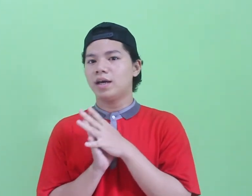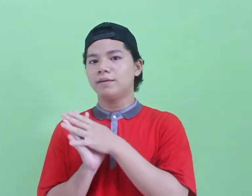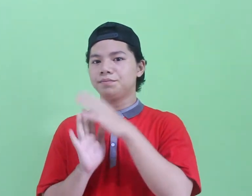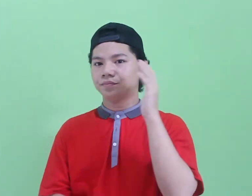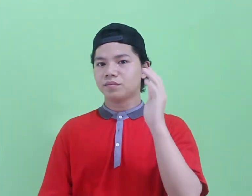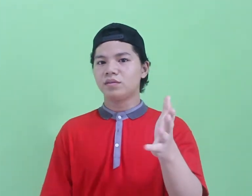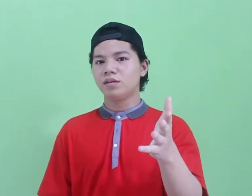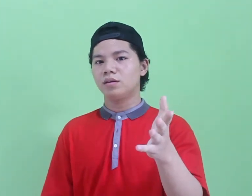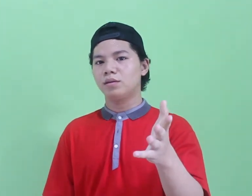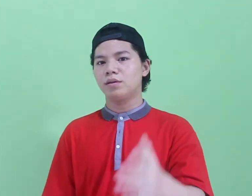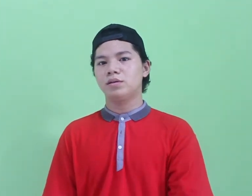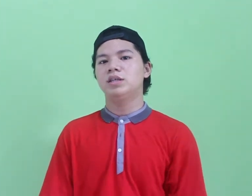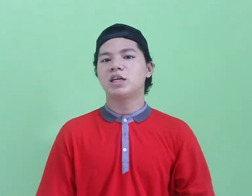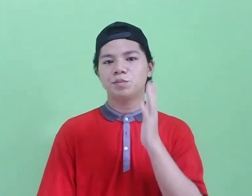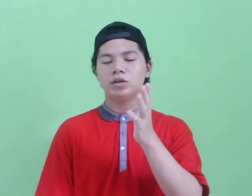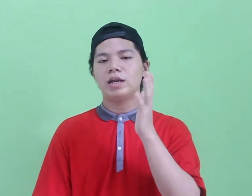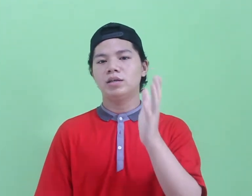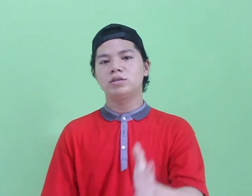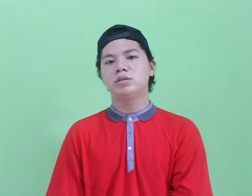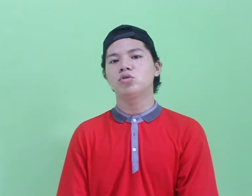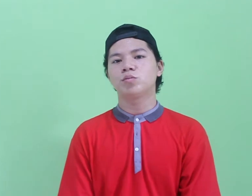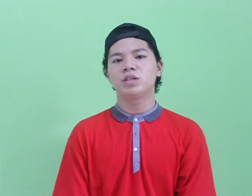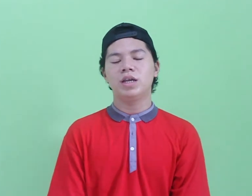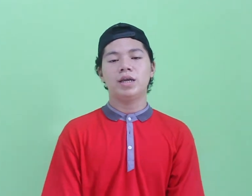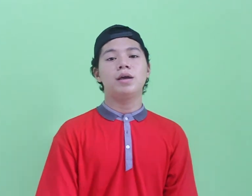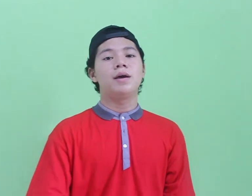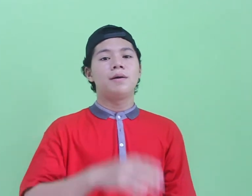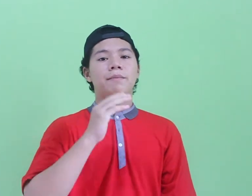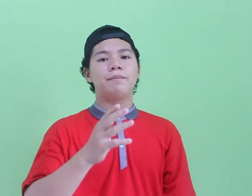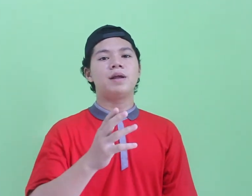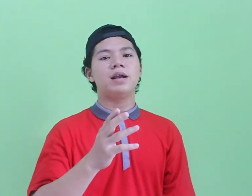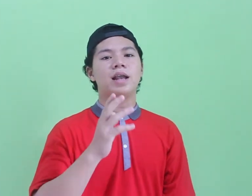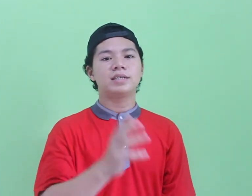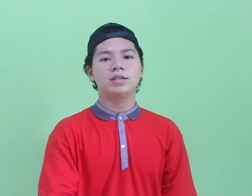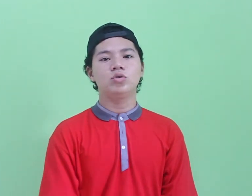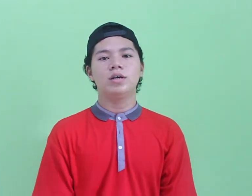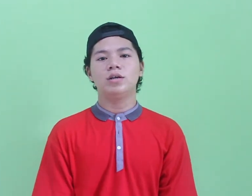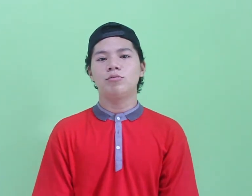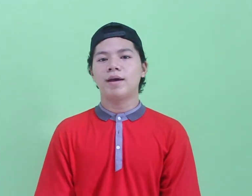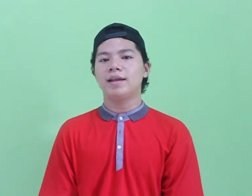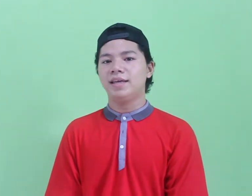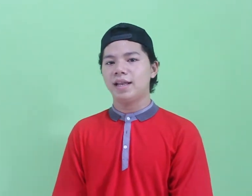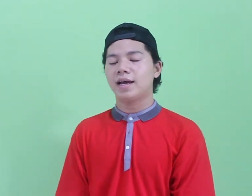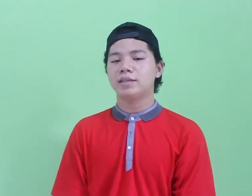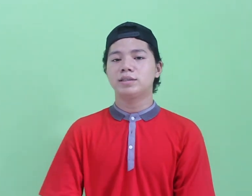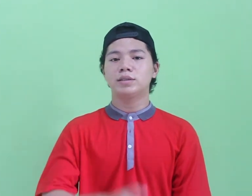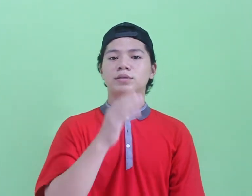yang disuspend dari YouTube sendiri, dan alasannya juga lumayan gila guys.